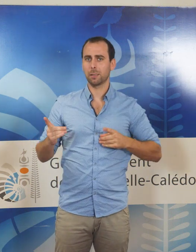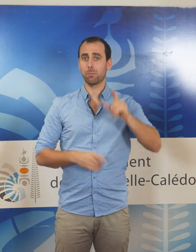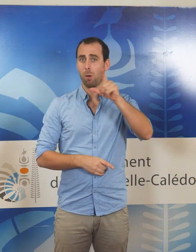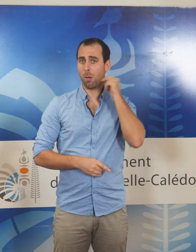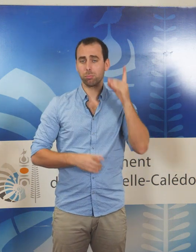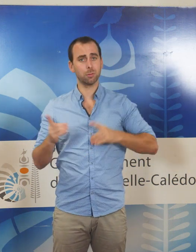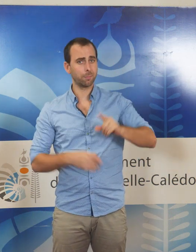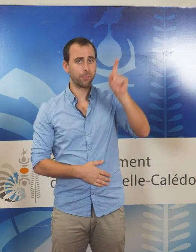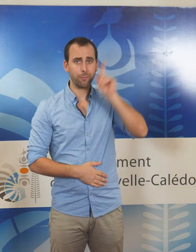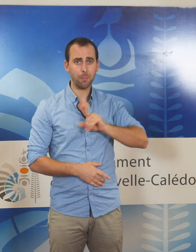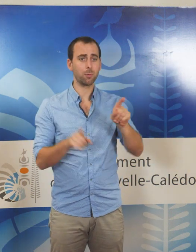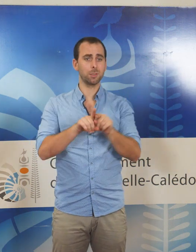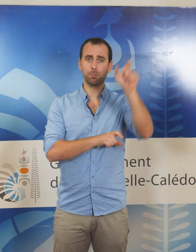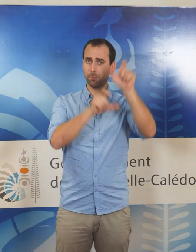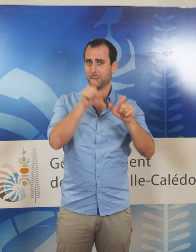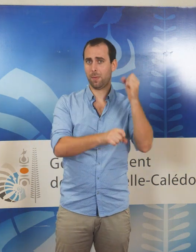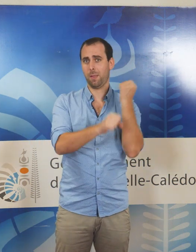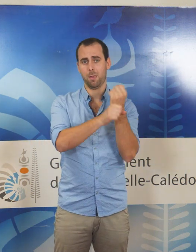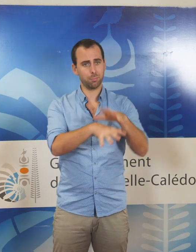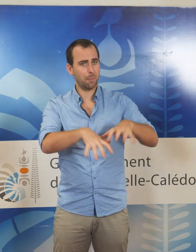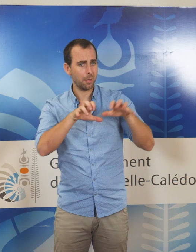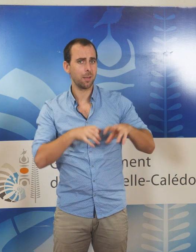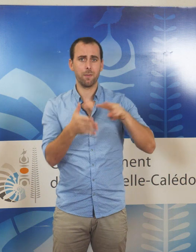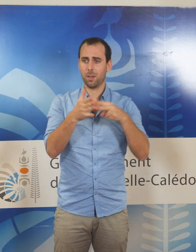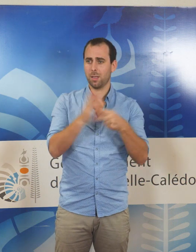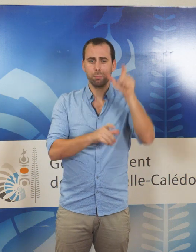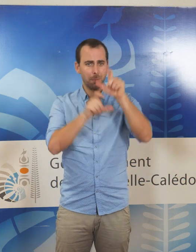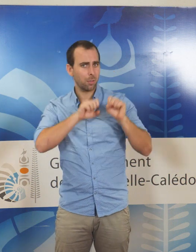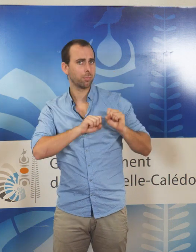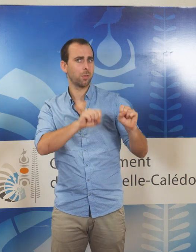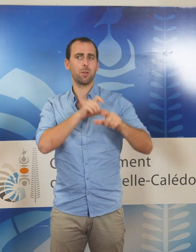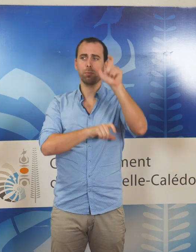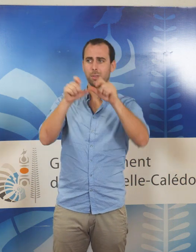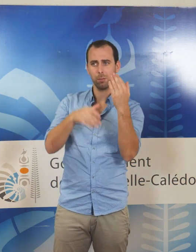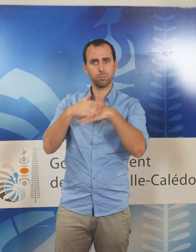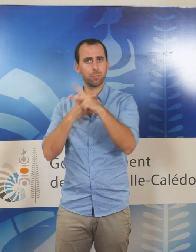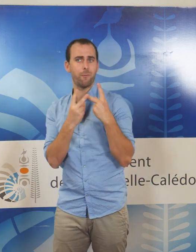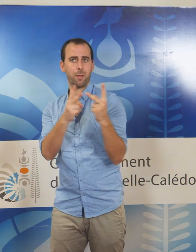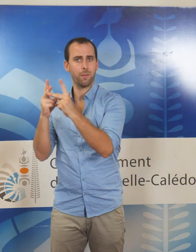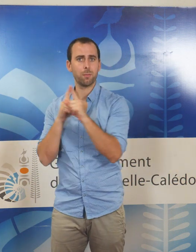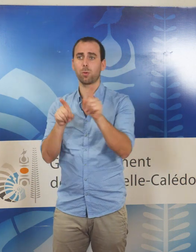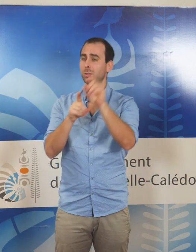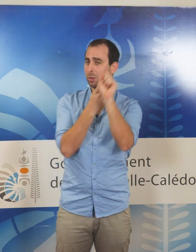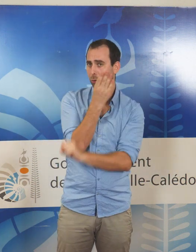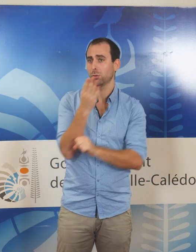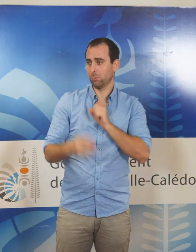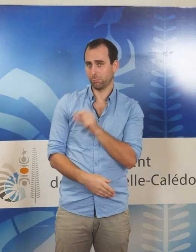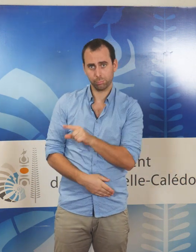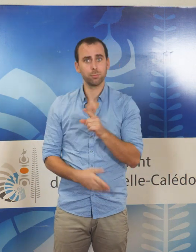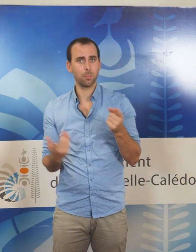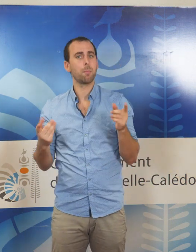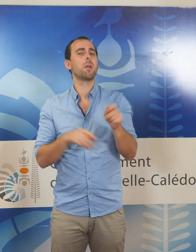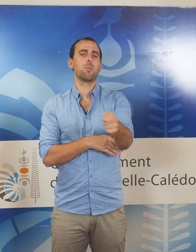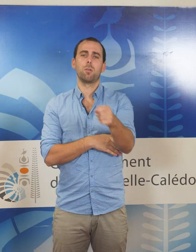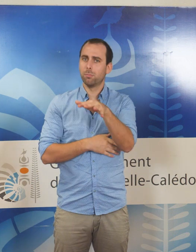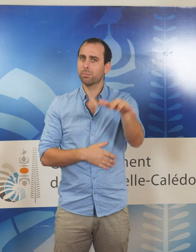personnels administratifs et techniques, les enseignants, les personnels communaux et les directions de la Nouvelle-Calédonie et de la province Sud, mais aussi, bien sûr,